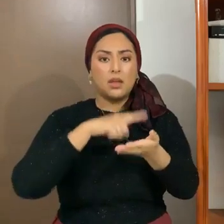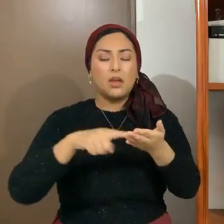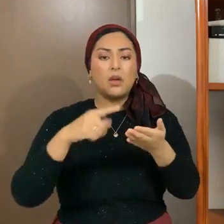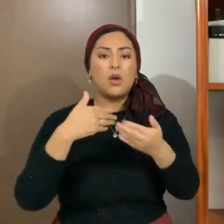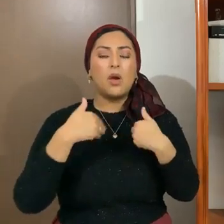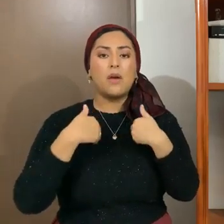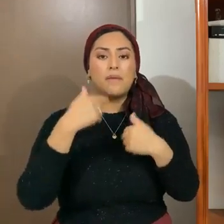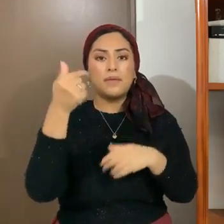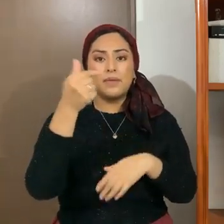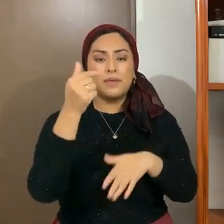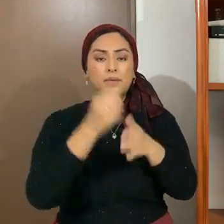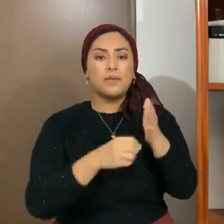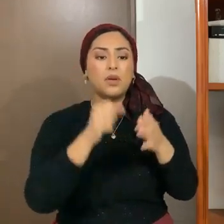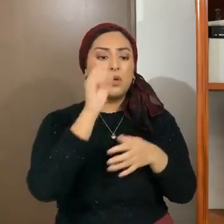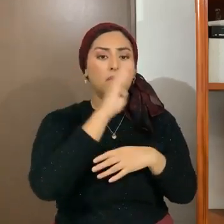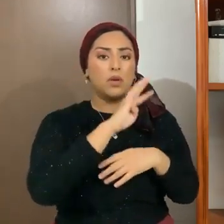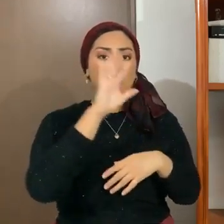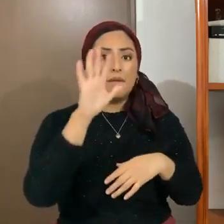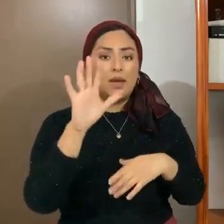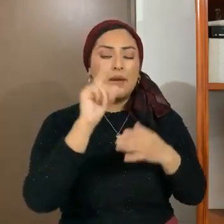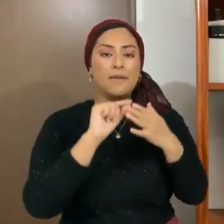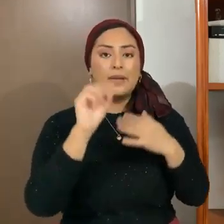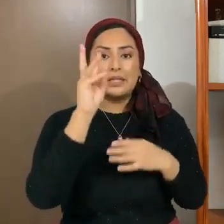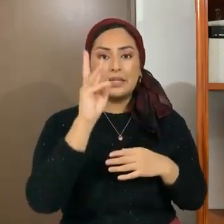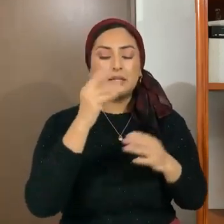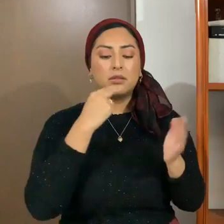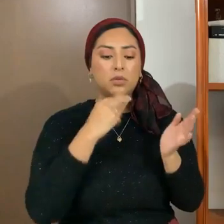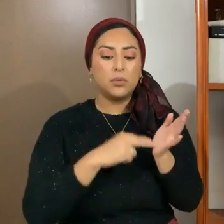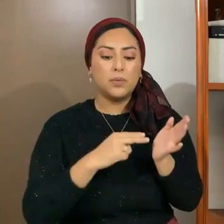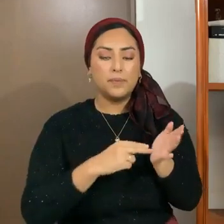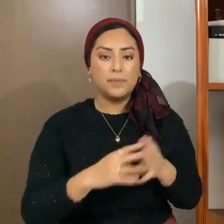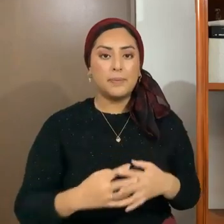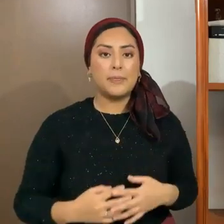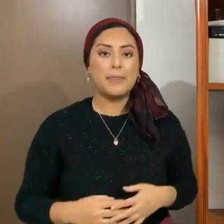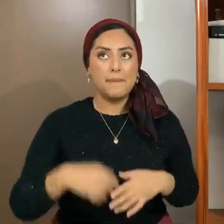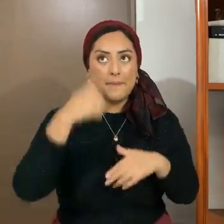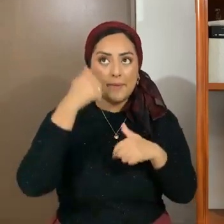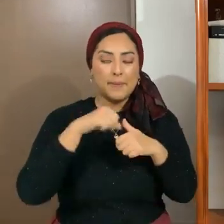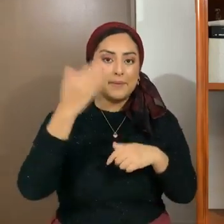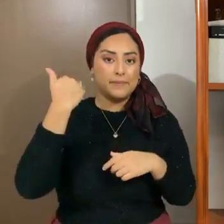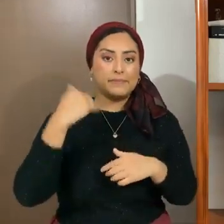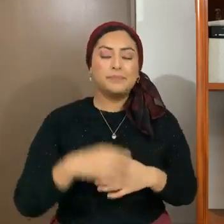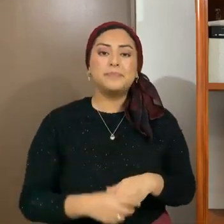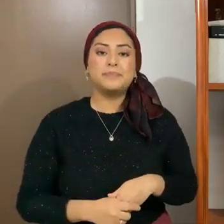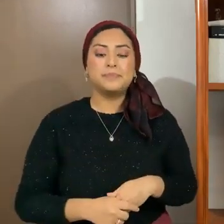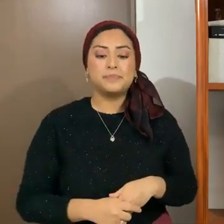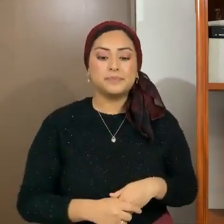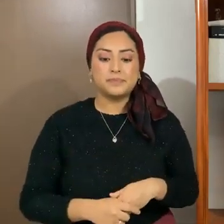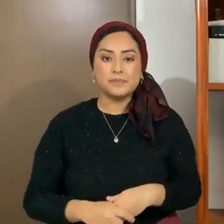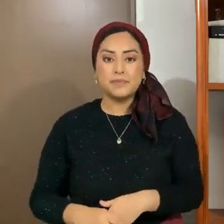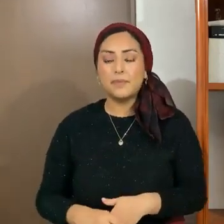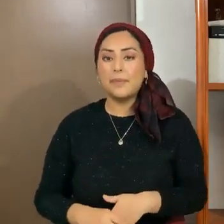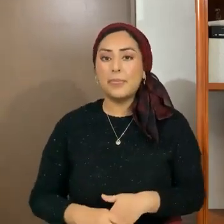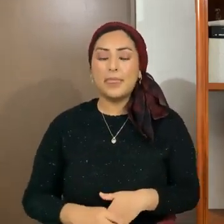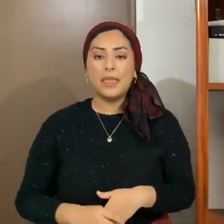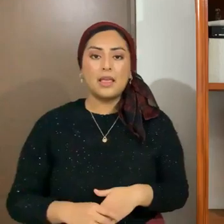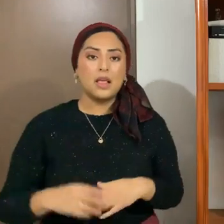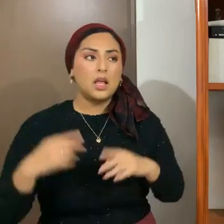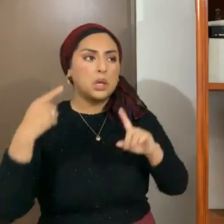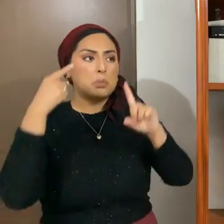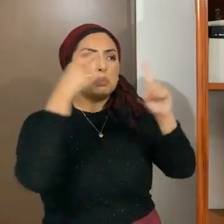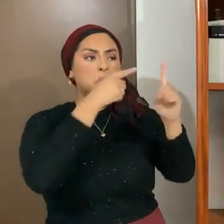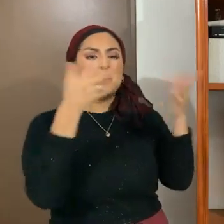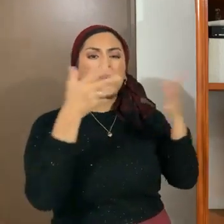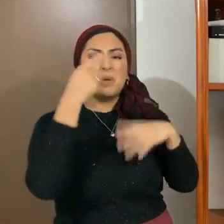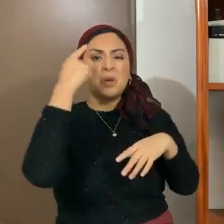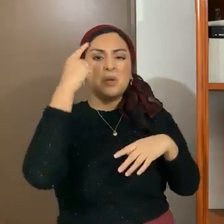en Génesis 45, verso 6. Anoten la cita para que podamos avanzar más. La finalidad